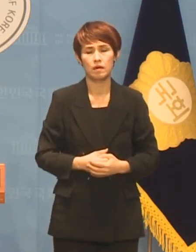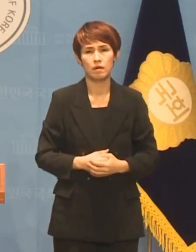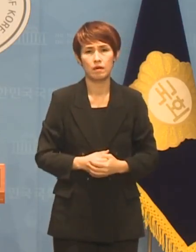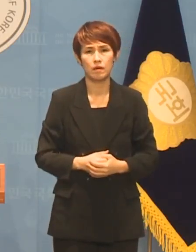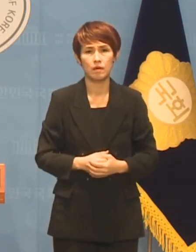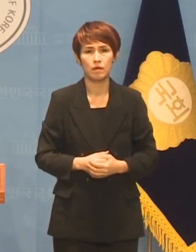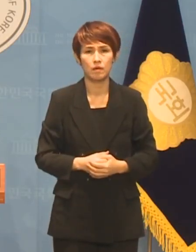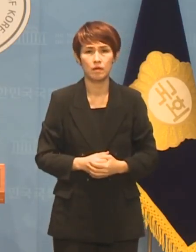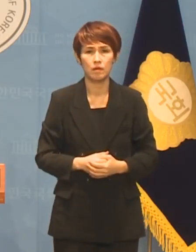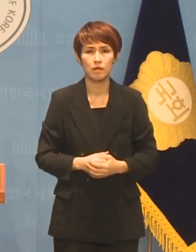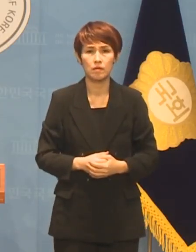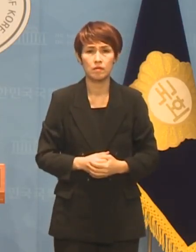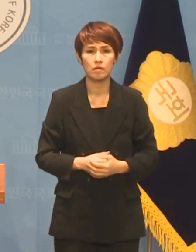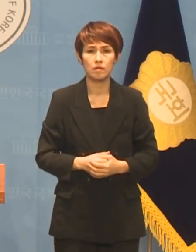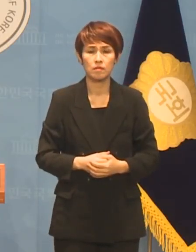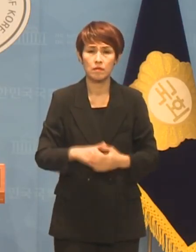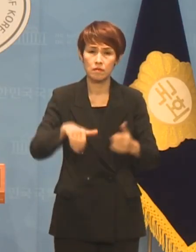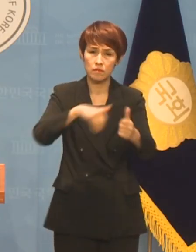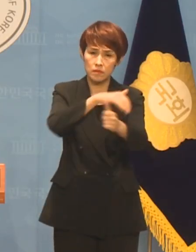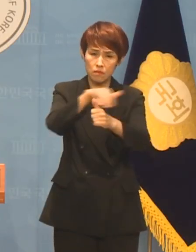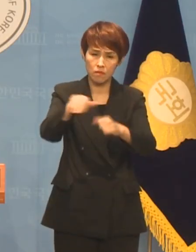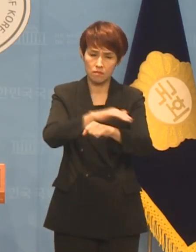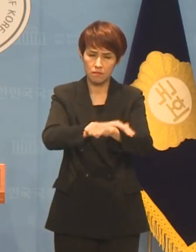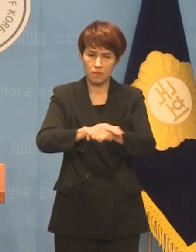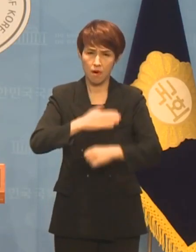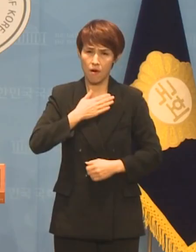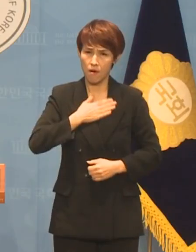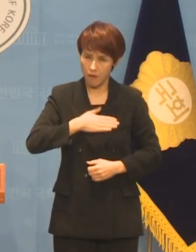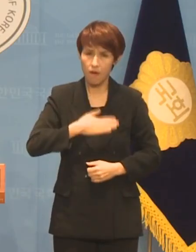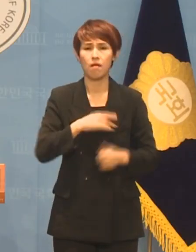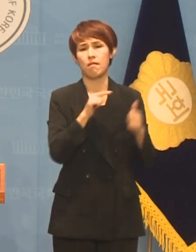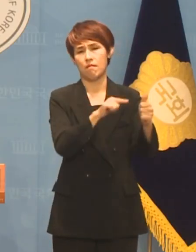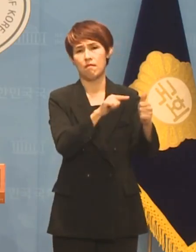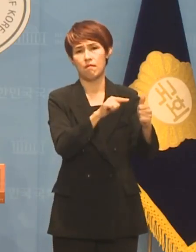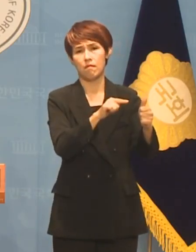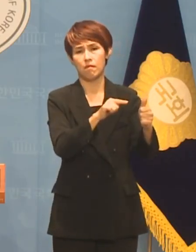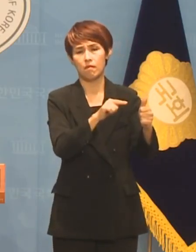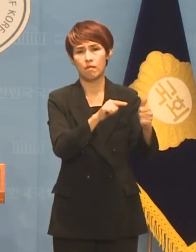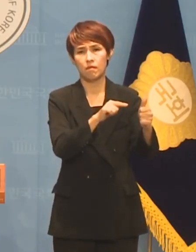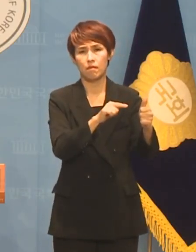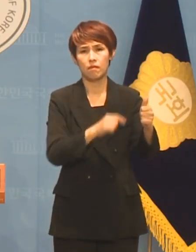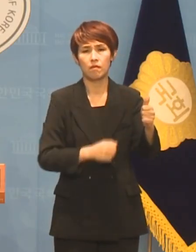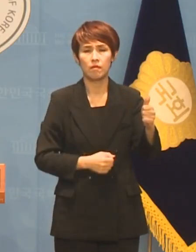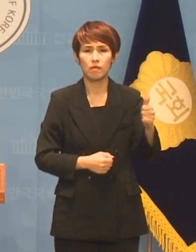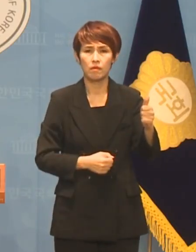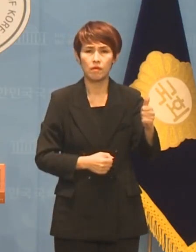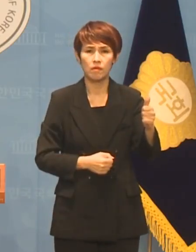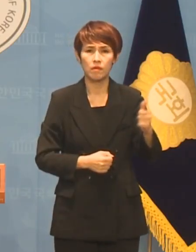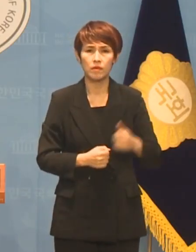누구보다도 이 사실을 황운하 의원 자신이 잘 알고 있을 것입니다.